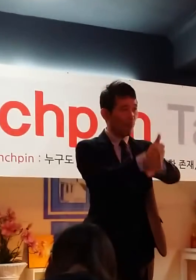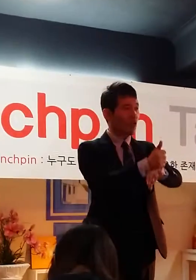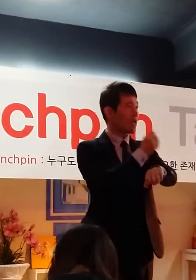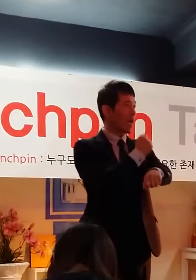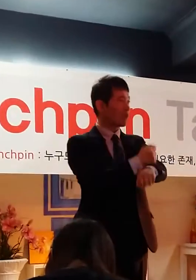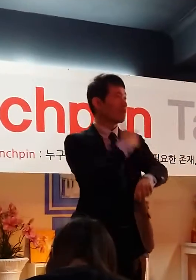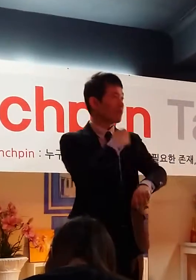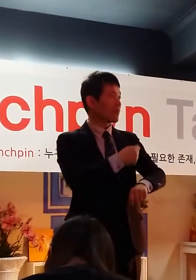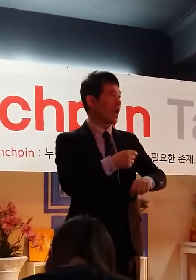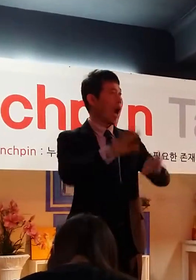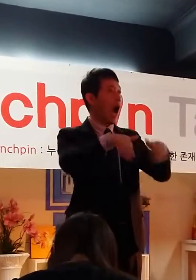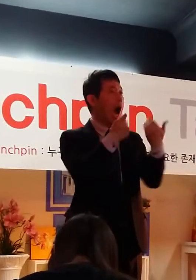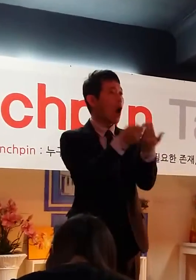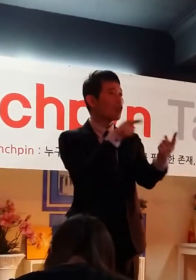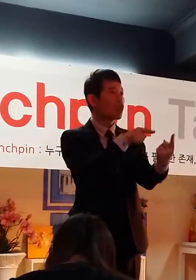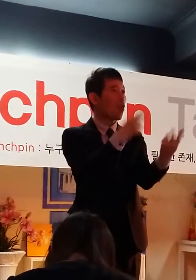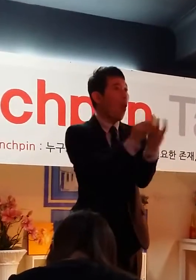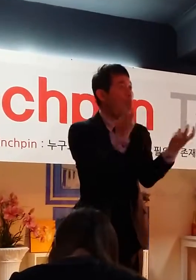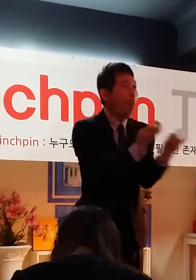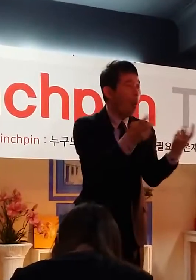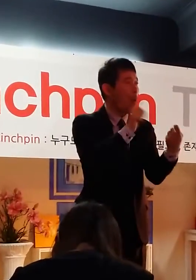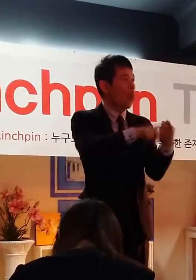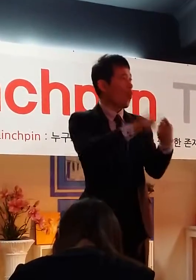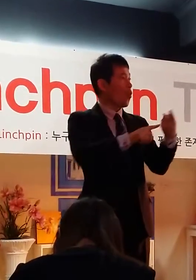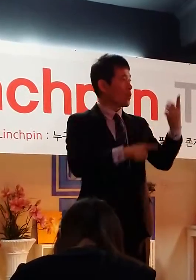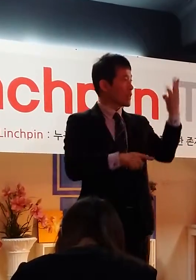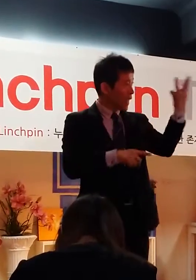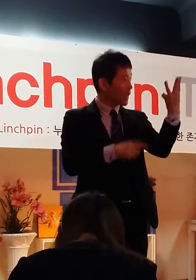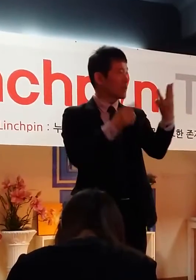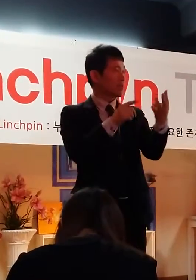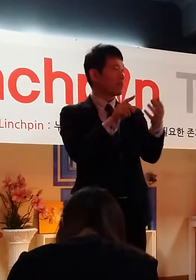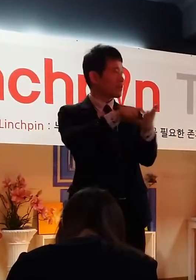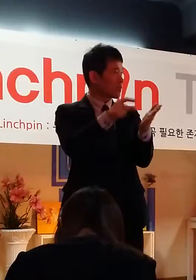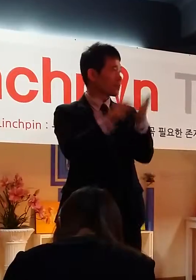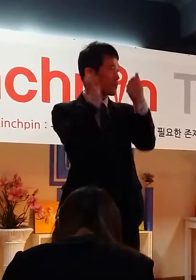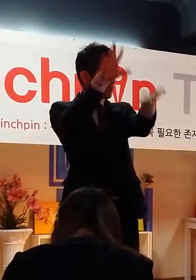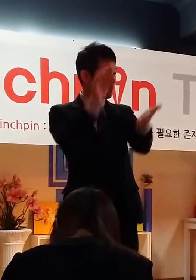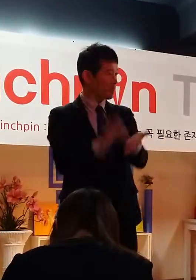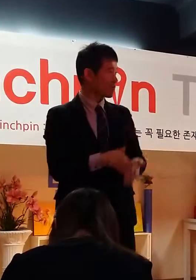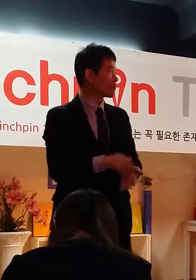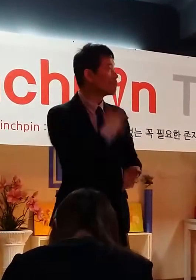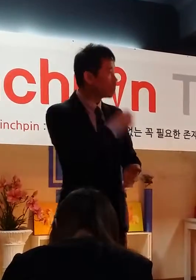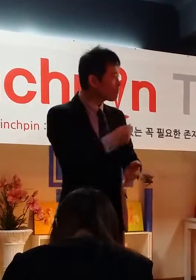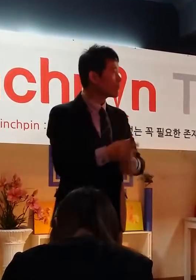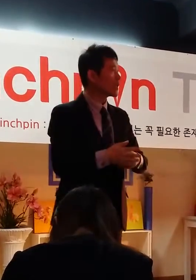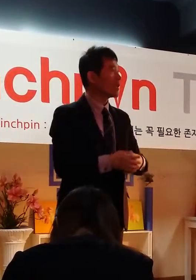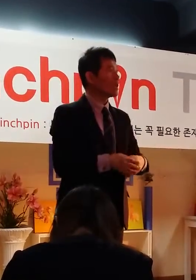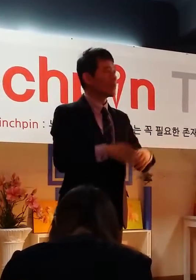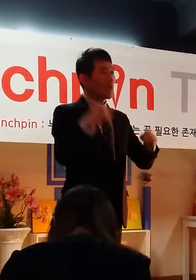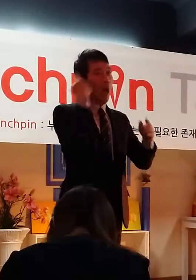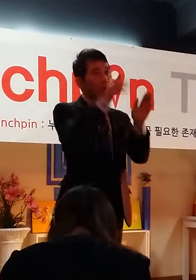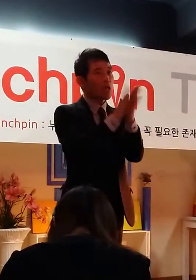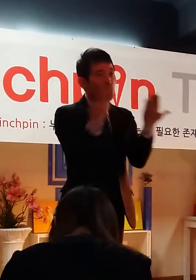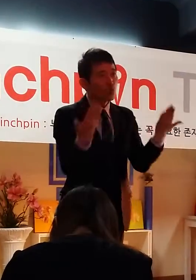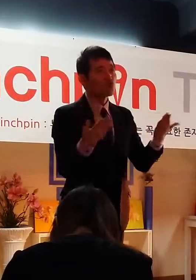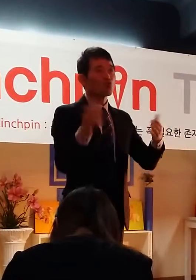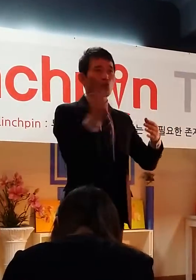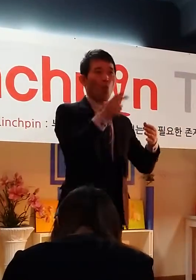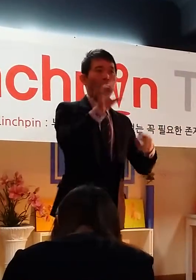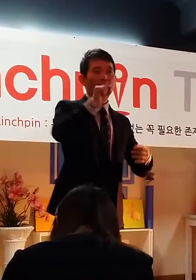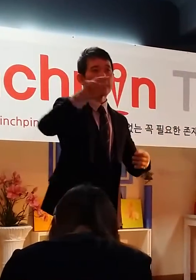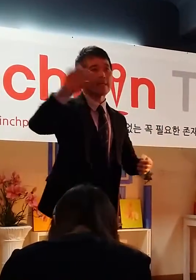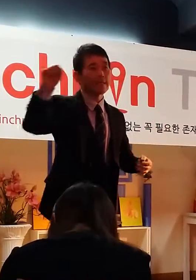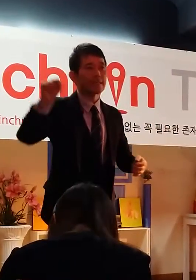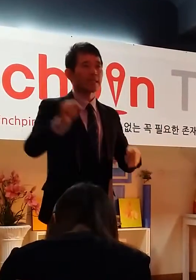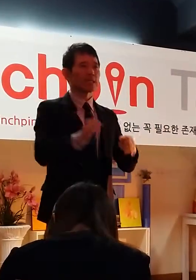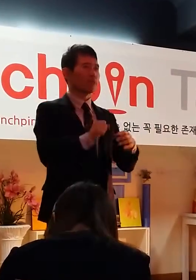듣고 맨 마지막에 하우투 세 가지 정도만 얘기할게요. 자, 우리는 소셜 네트워크를 잘 활용해야 되고 페이스북도 좀 재밌게 즐겨야 돼요. 트위터